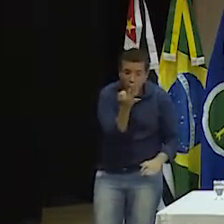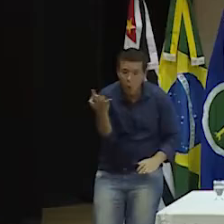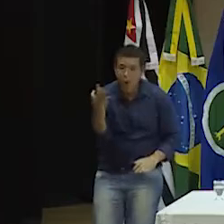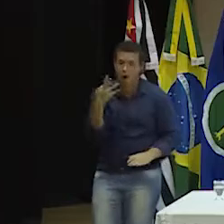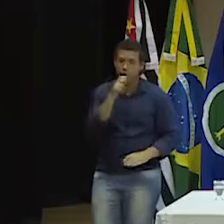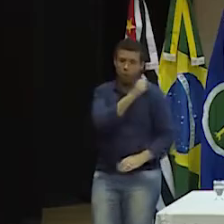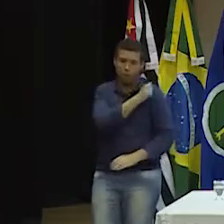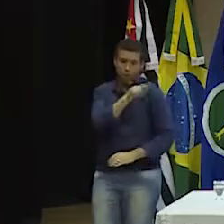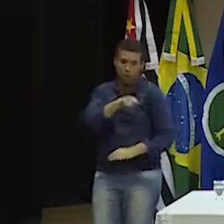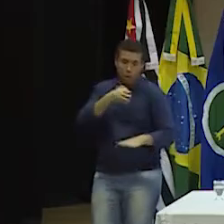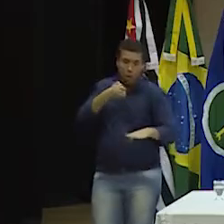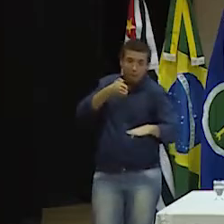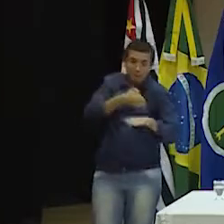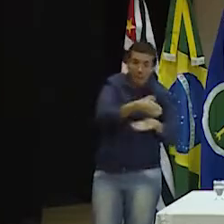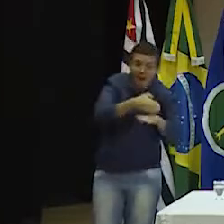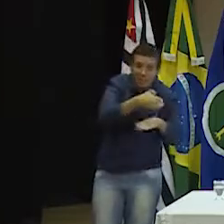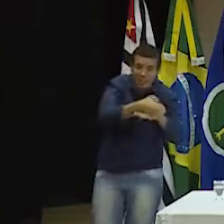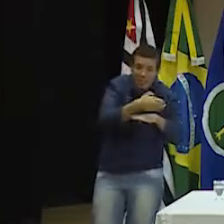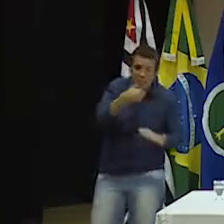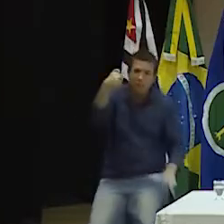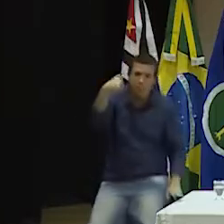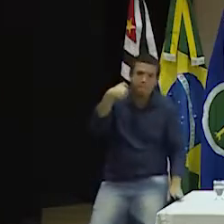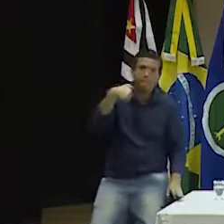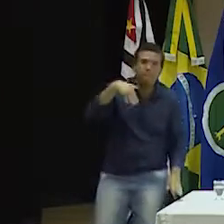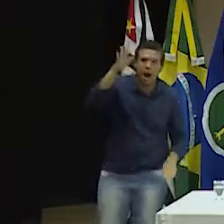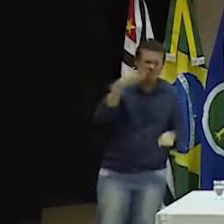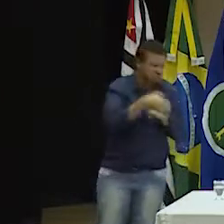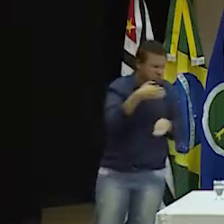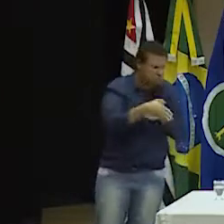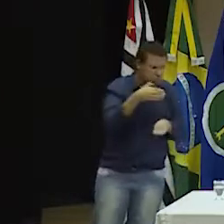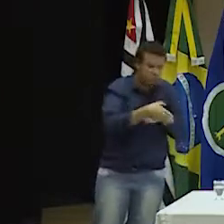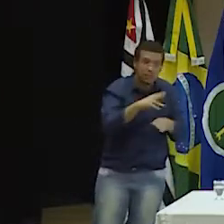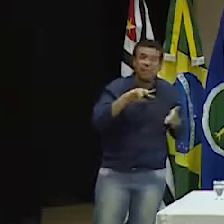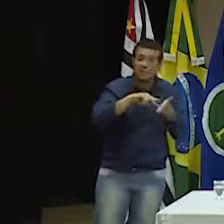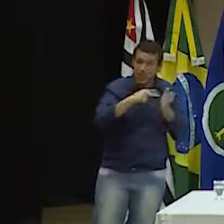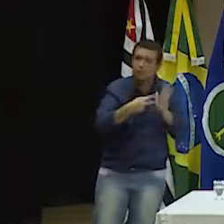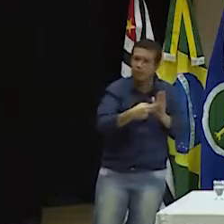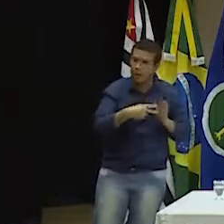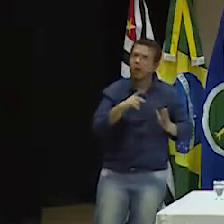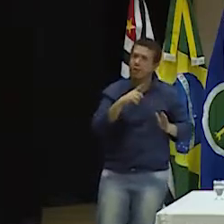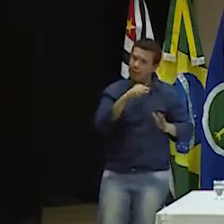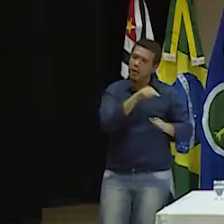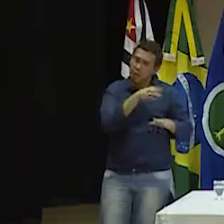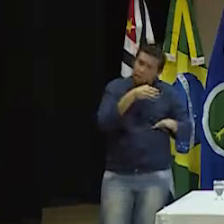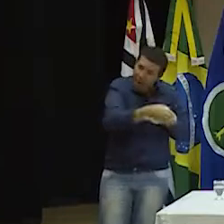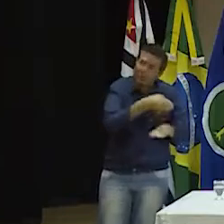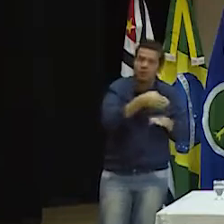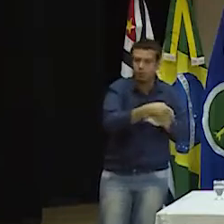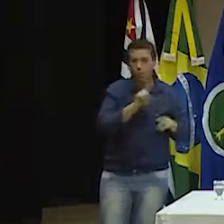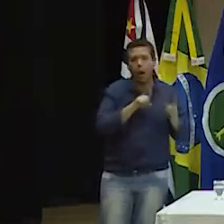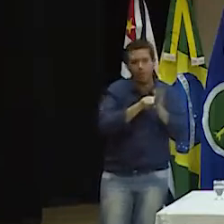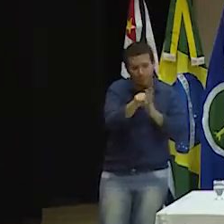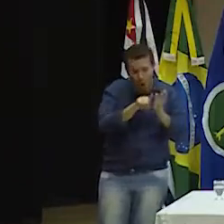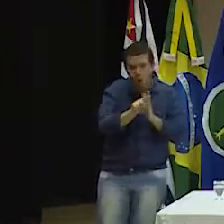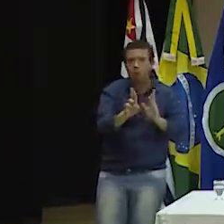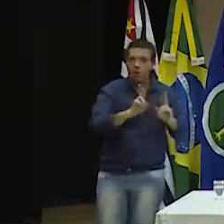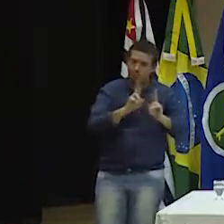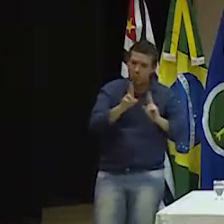eu fiquei pensando, quantos alunos tiveram maior participação